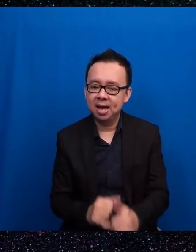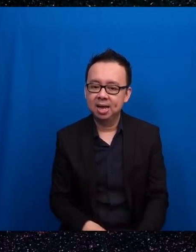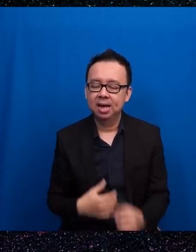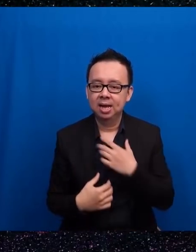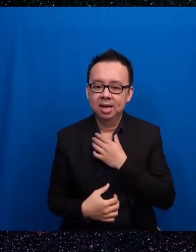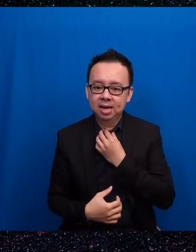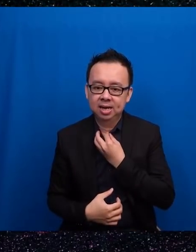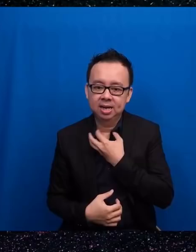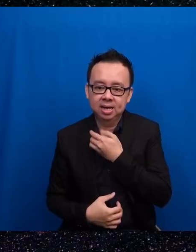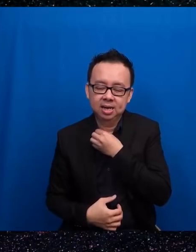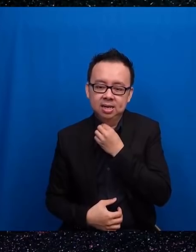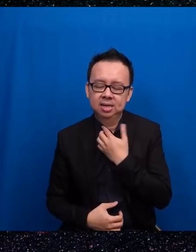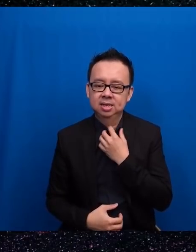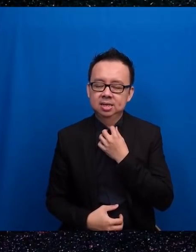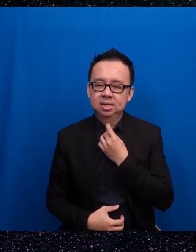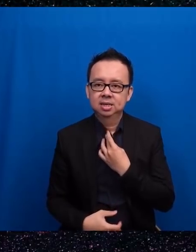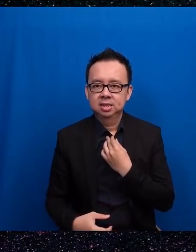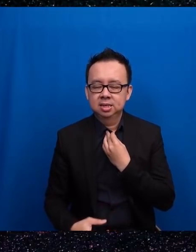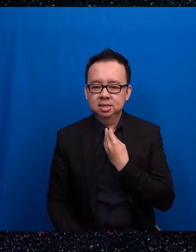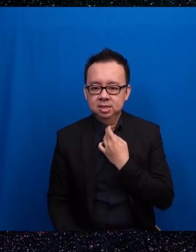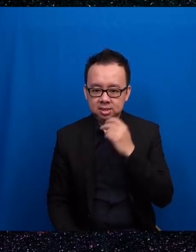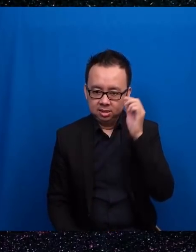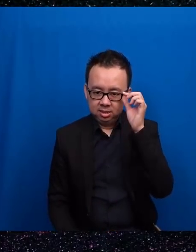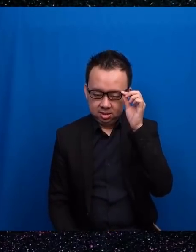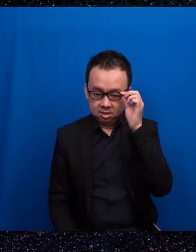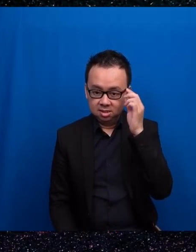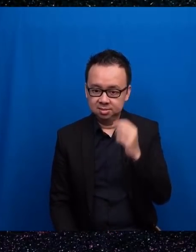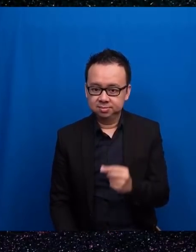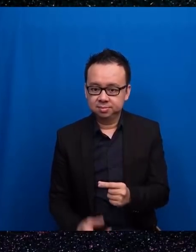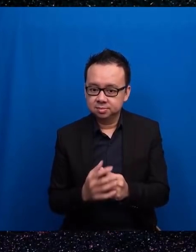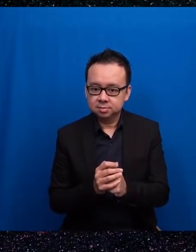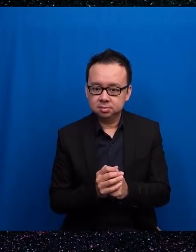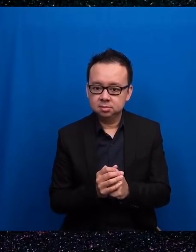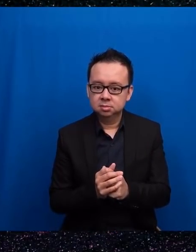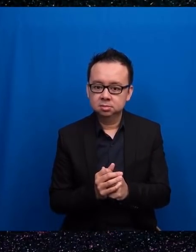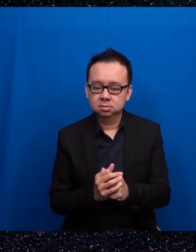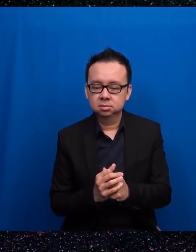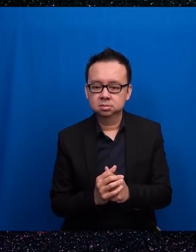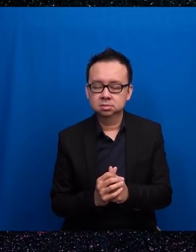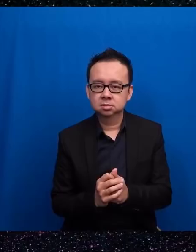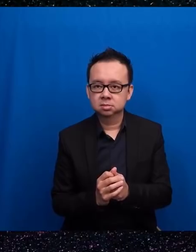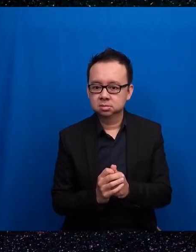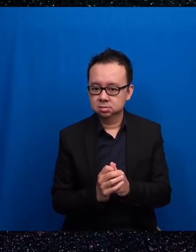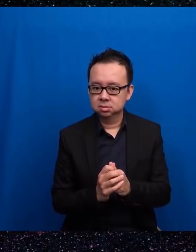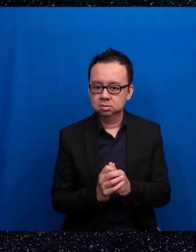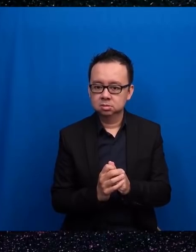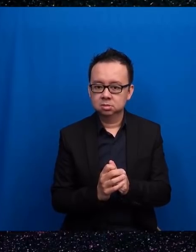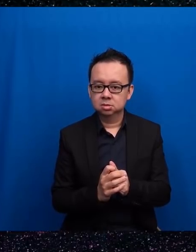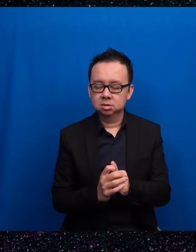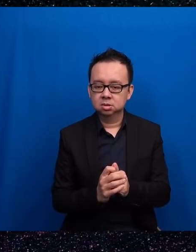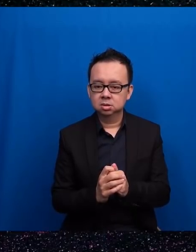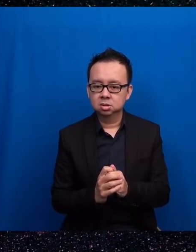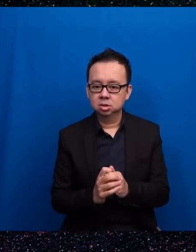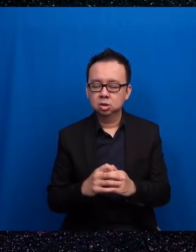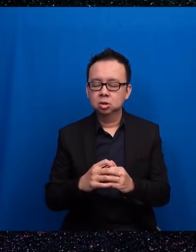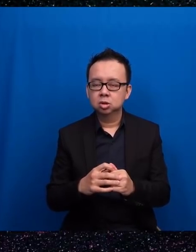Dia lihat bumi di-abuse. Bumi tidak pernah dikasih cuti. Dia